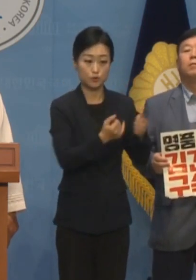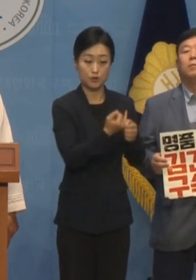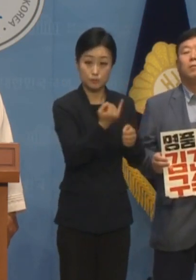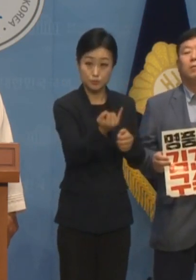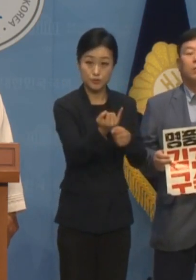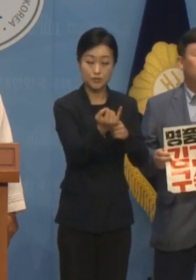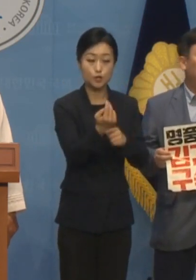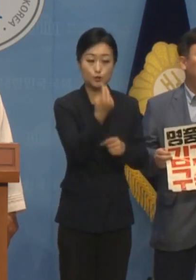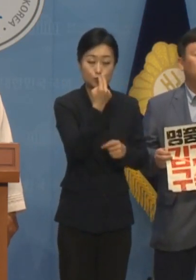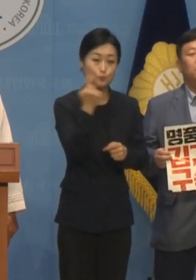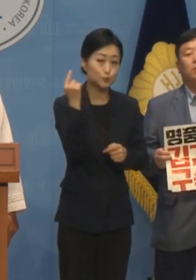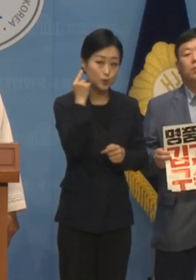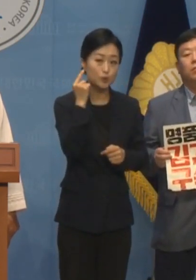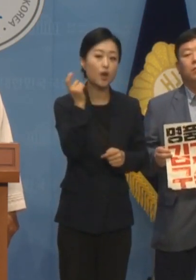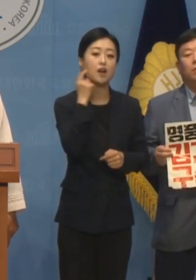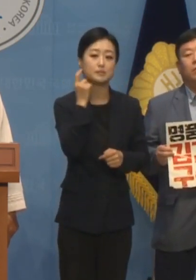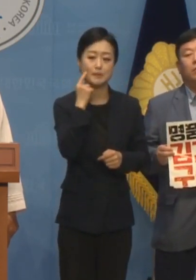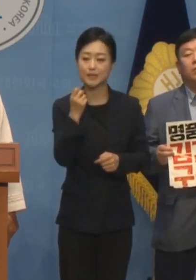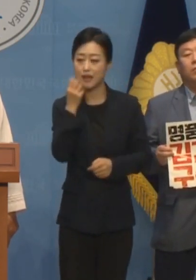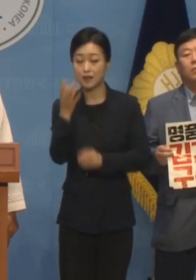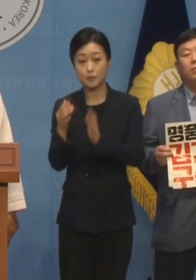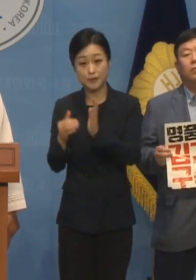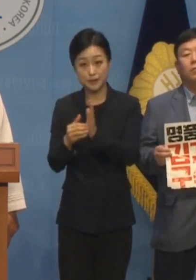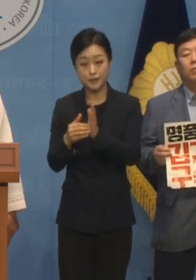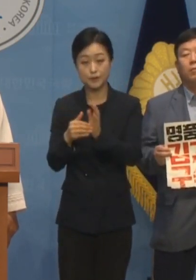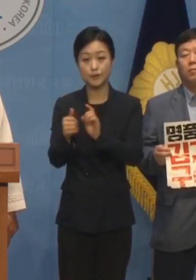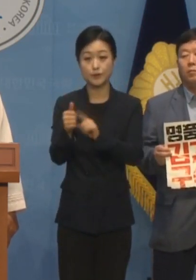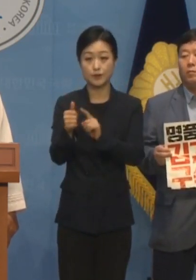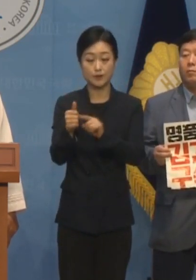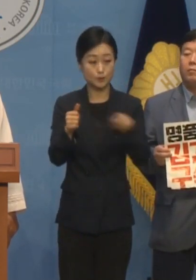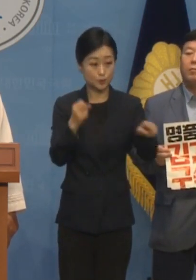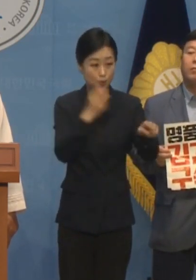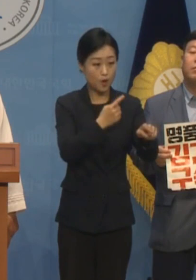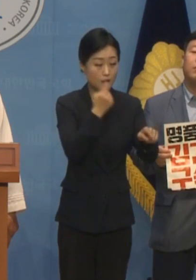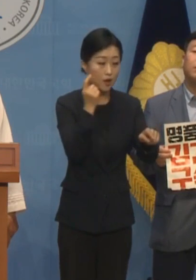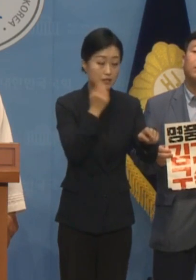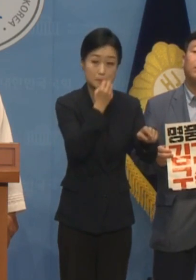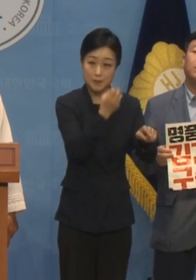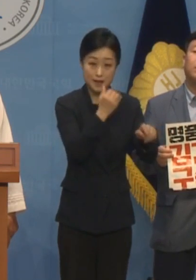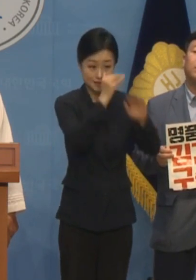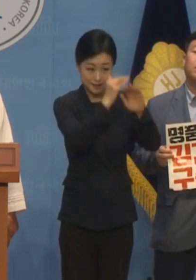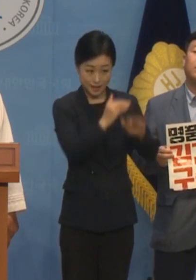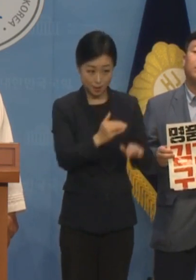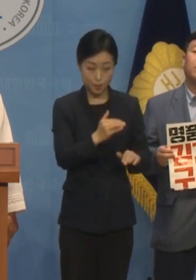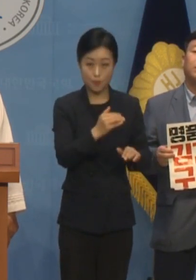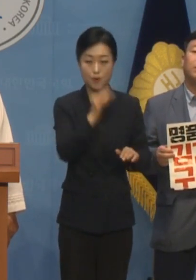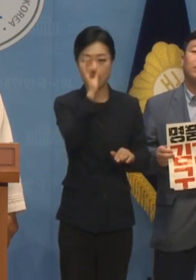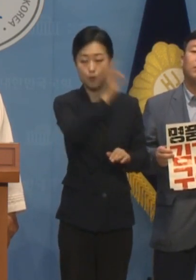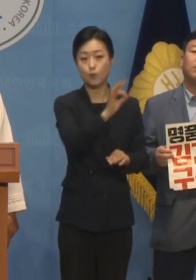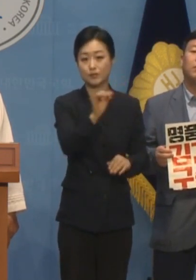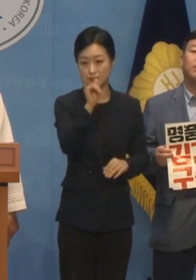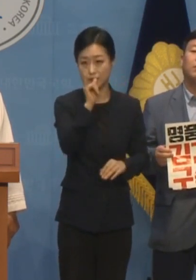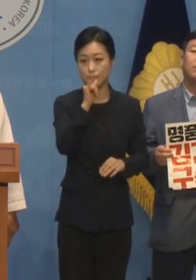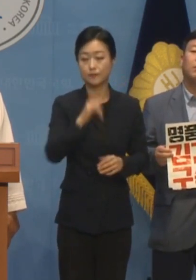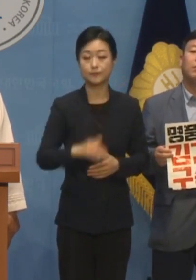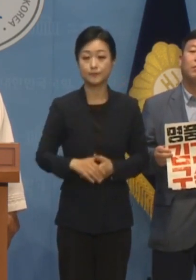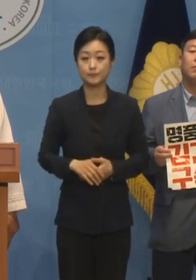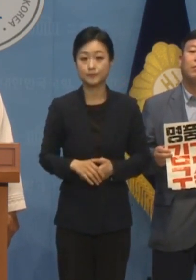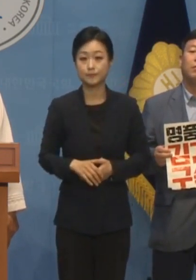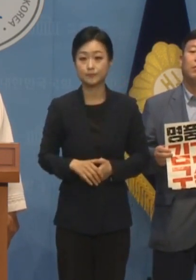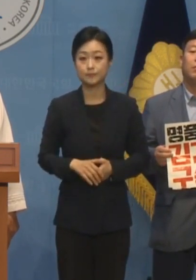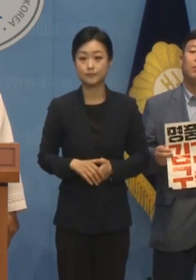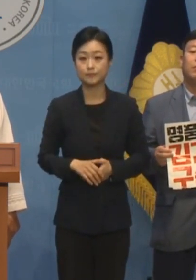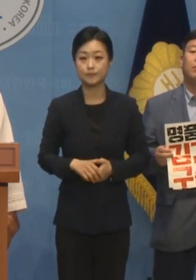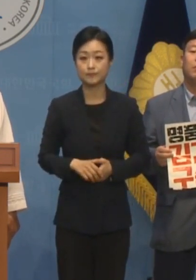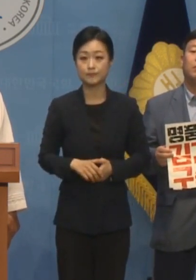이런 얘기를 자주 했는데 이번에 또 한번 거짓말을 얼마나 잘하는지를 우리가 보고 있습니다. 뭐